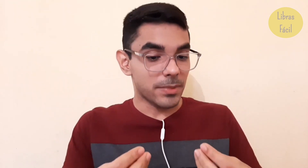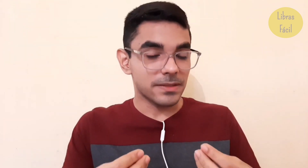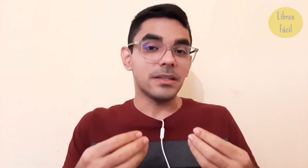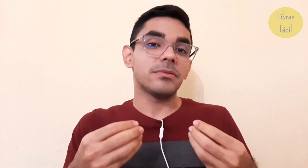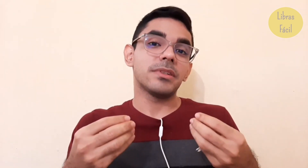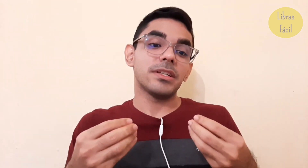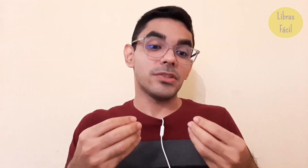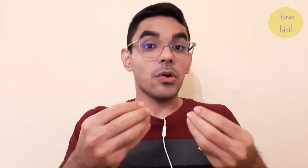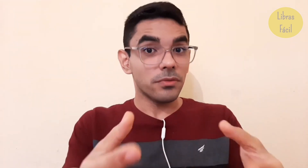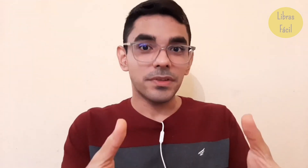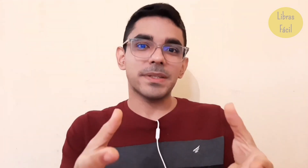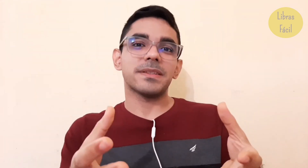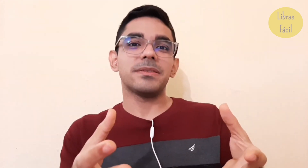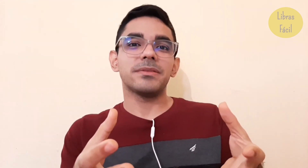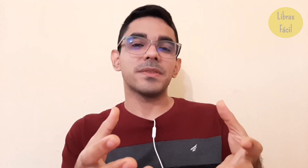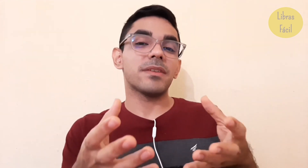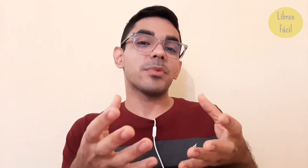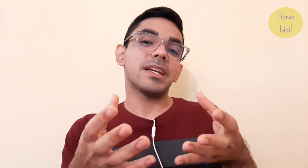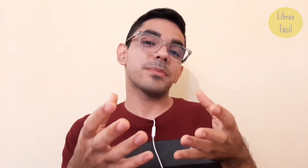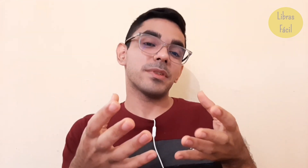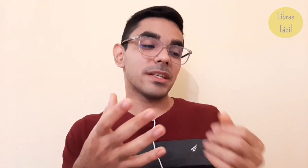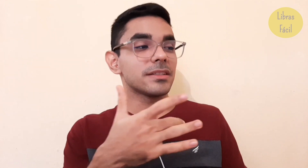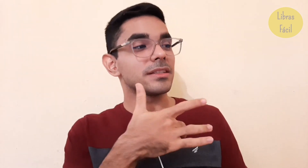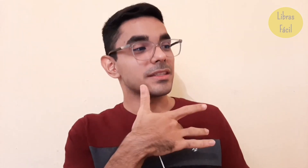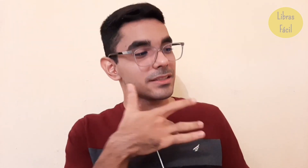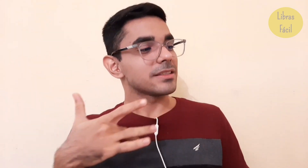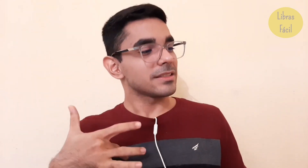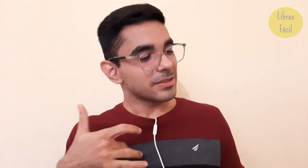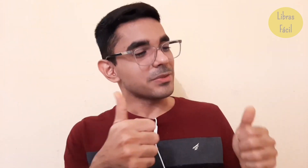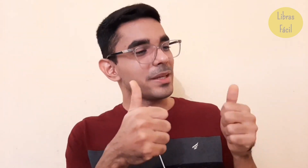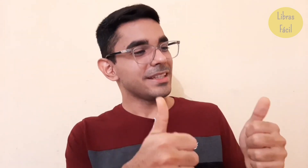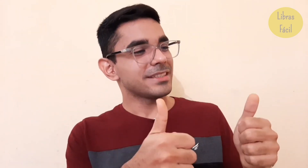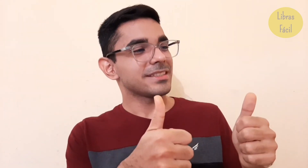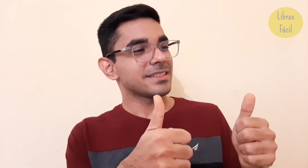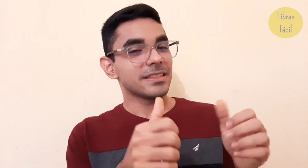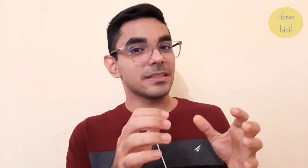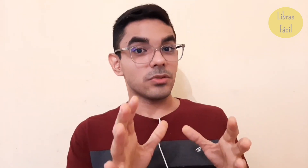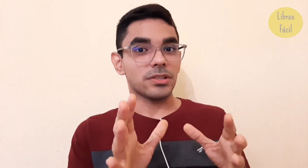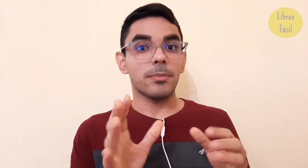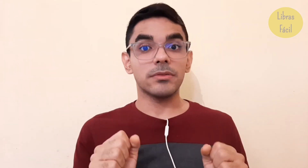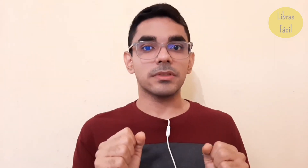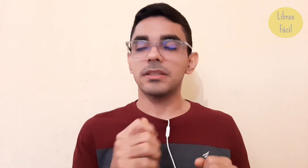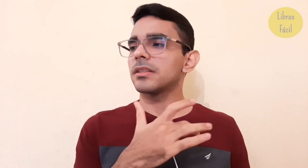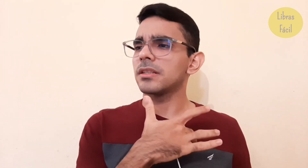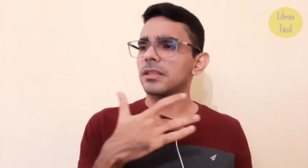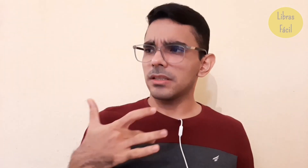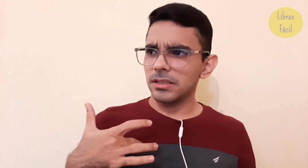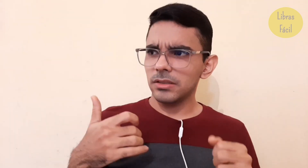afirmação, de confirmação, você vai poder responder, tudo bem. Então, note a pergunta, tudo